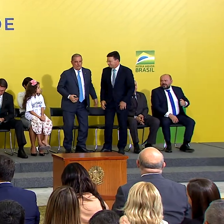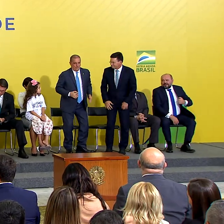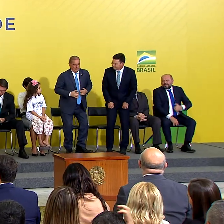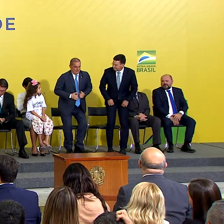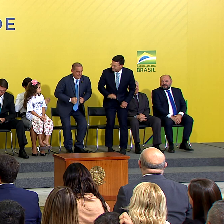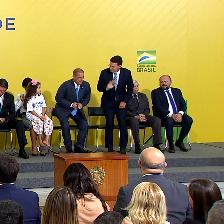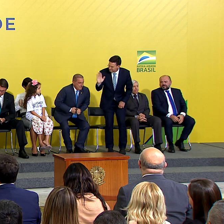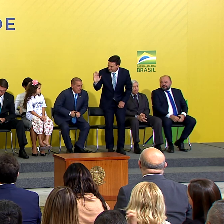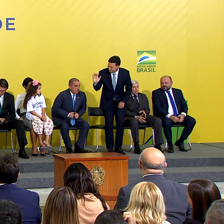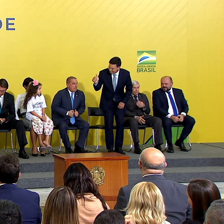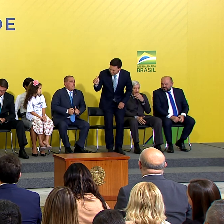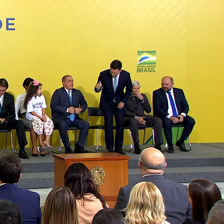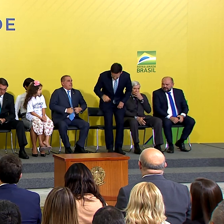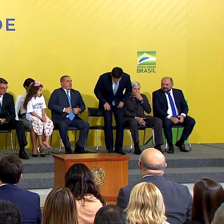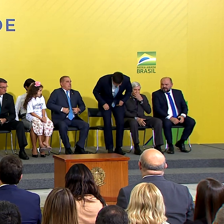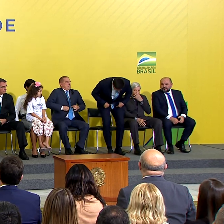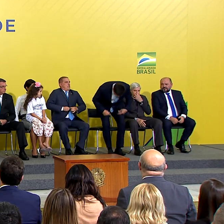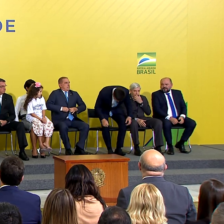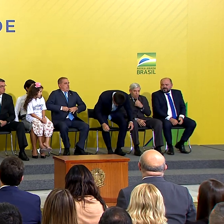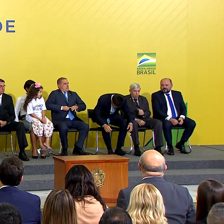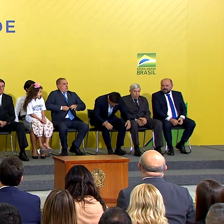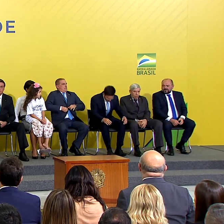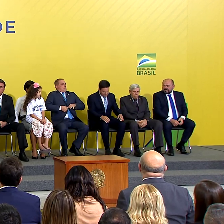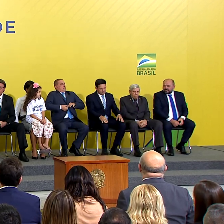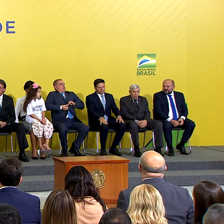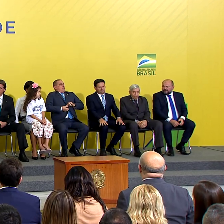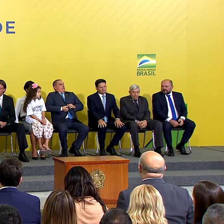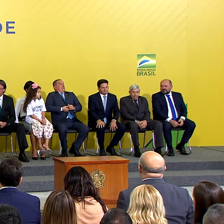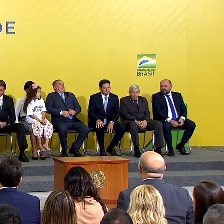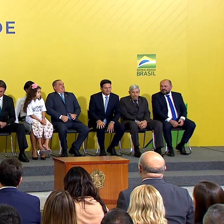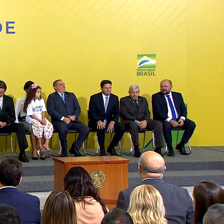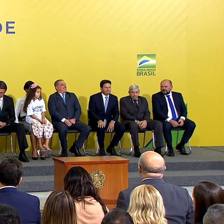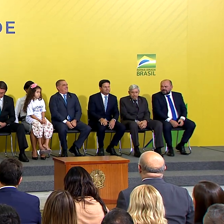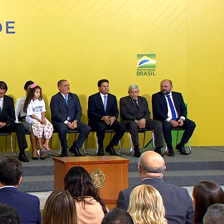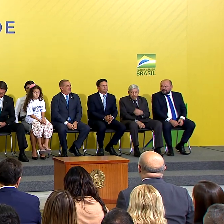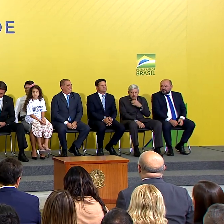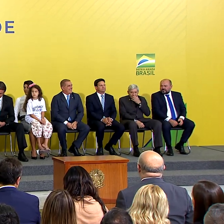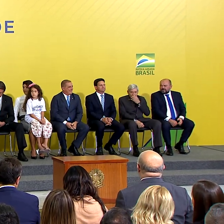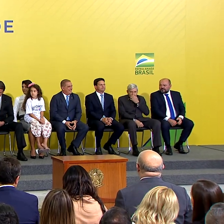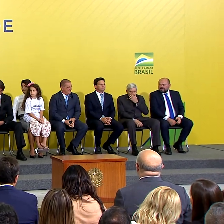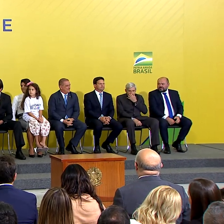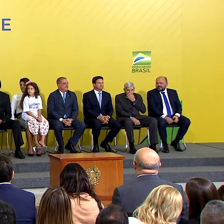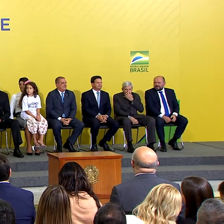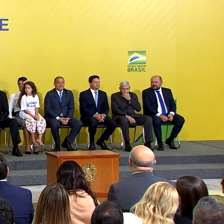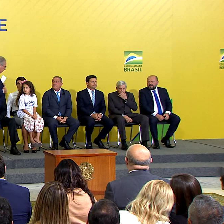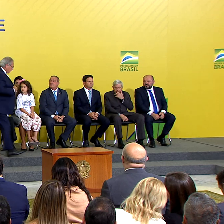A seguir, ouviremos o ministro da Economia, Paulo Guedes.